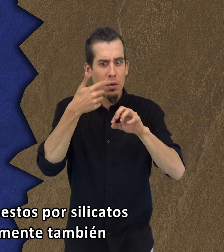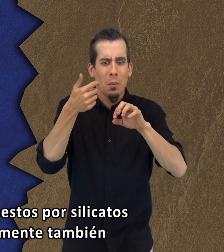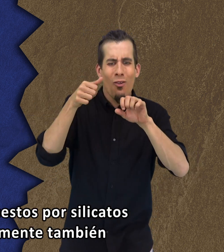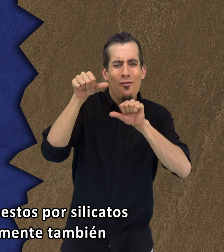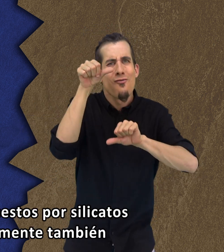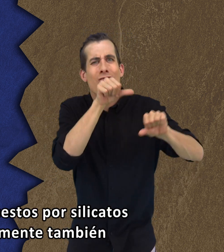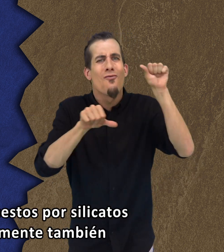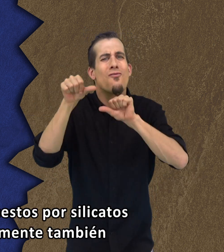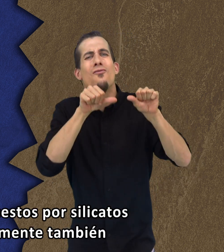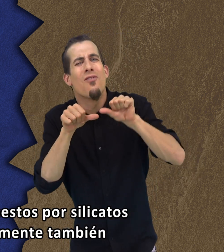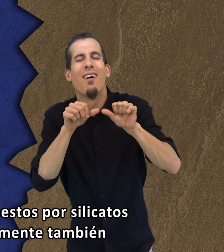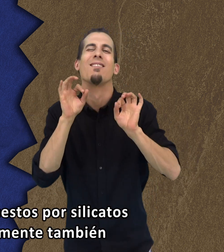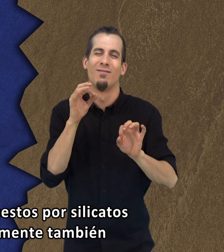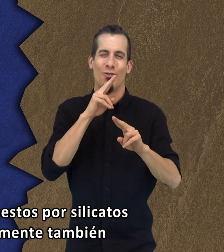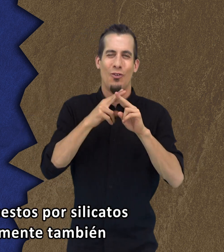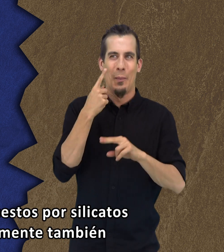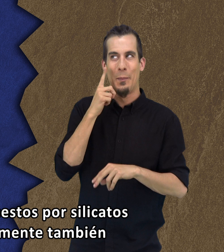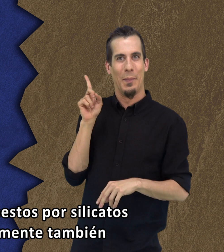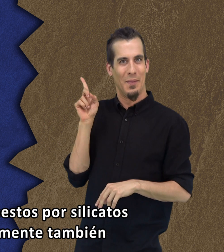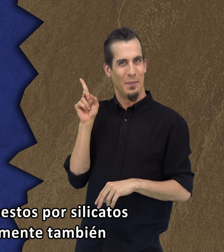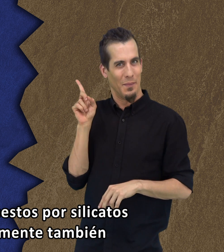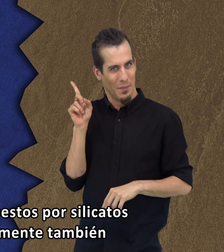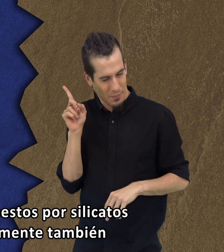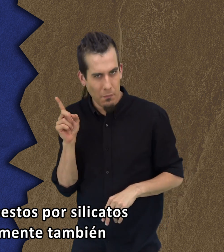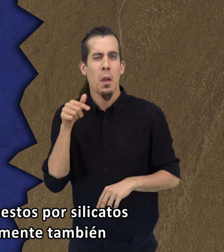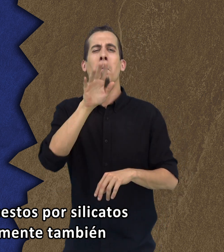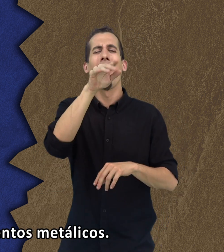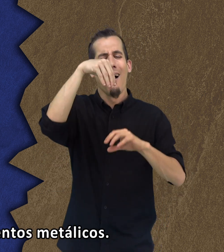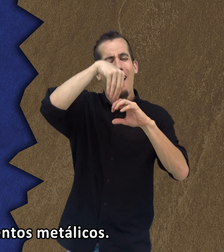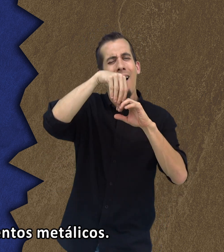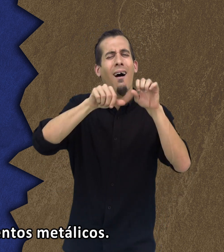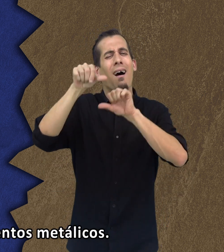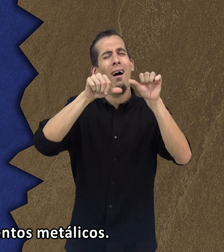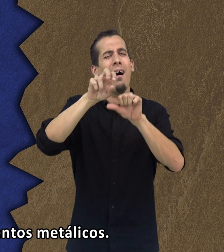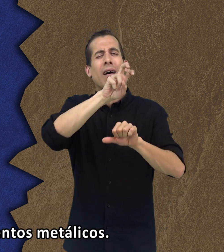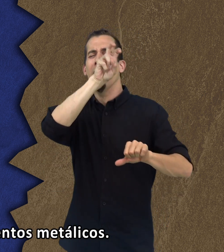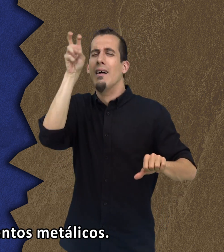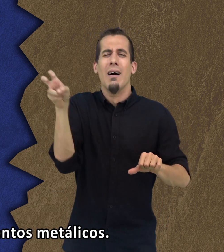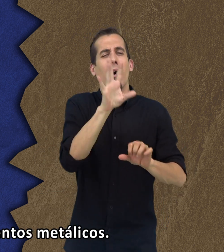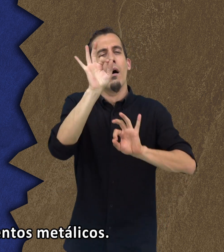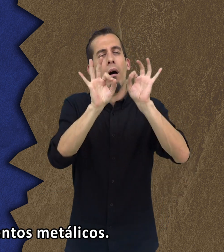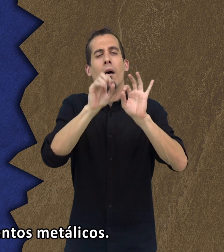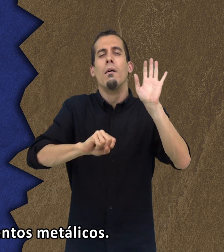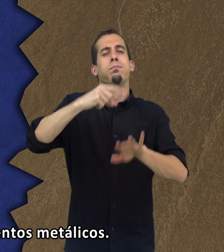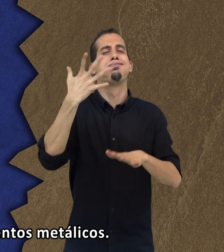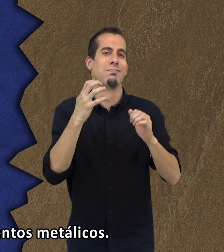están compuestos por silicatos y generalmente también por elementos metálicos